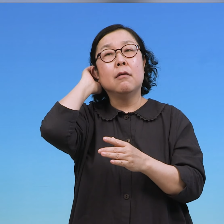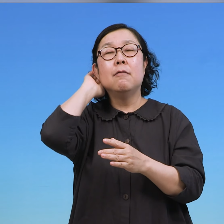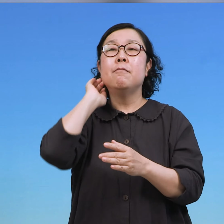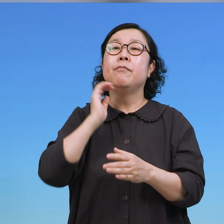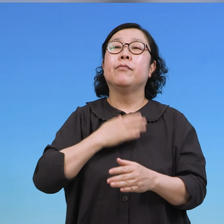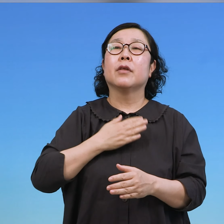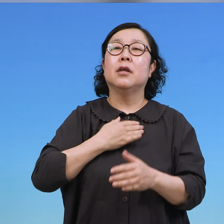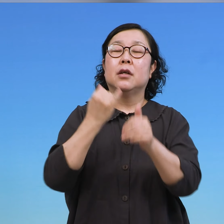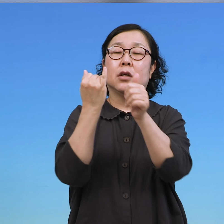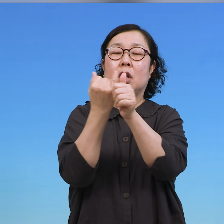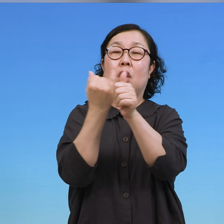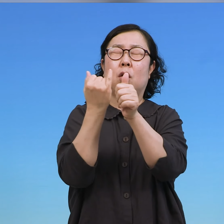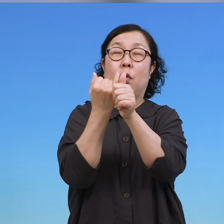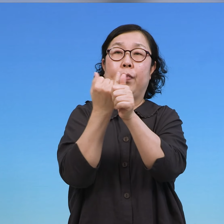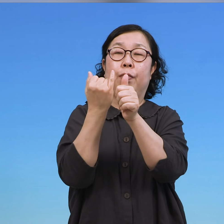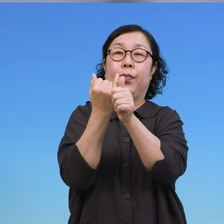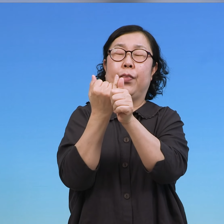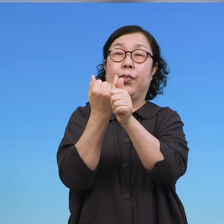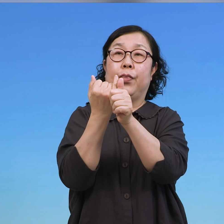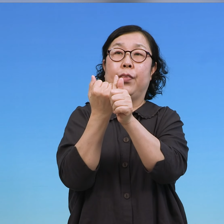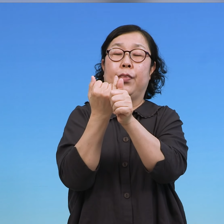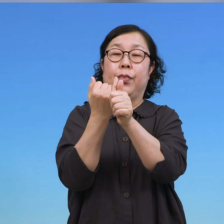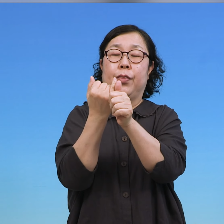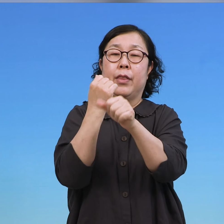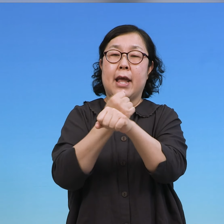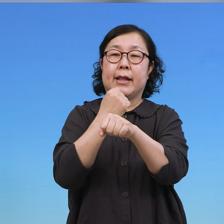저는 결혼하던 그